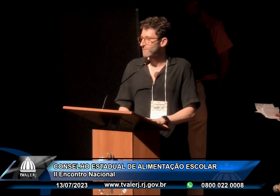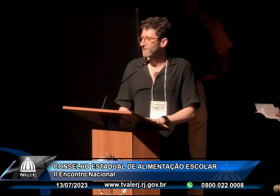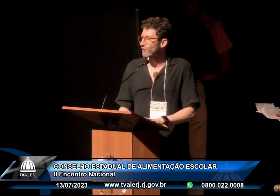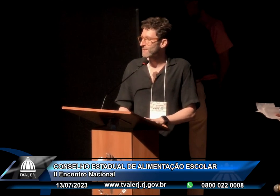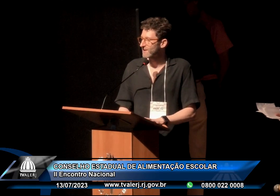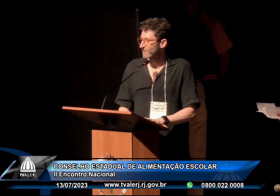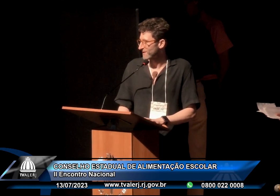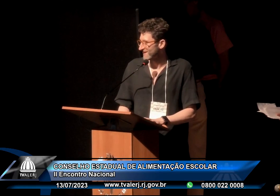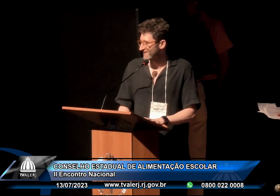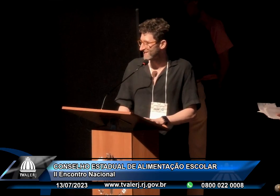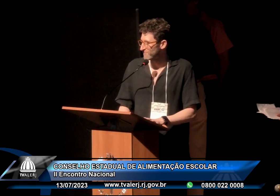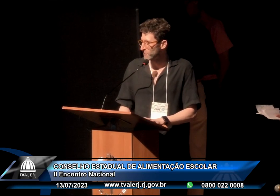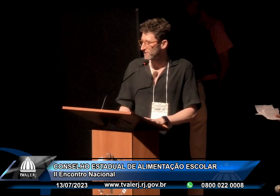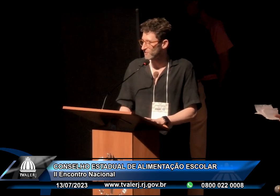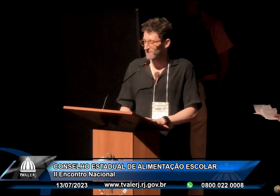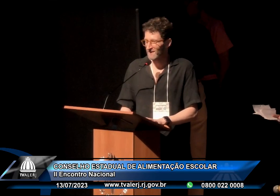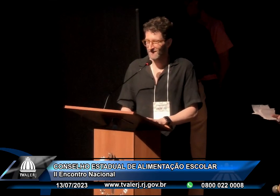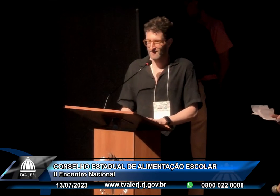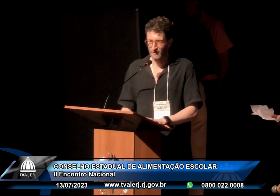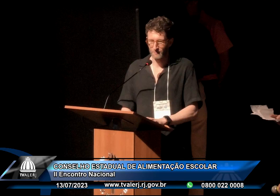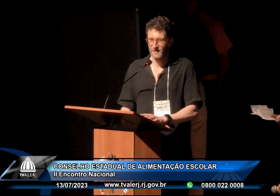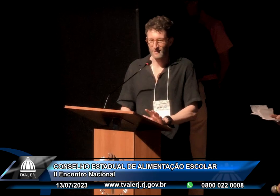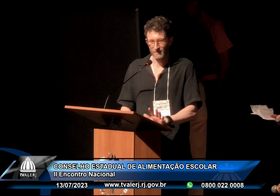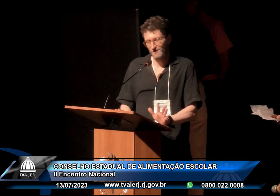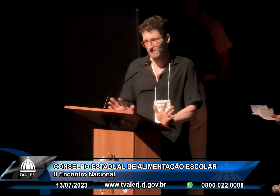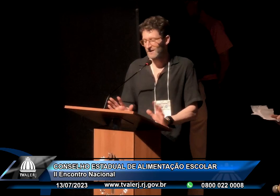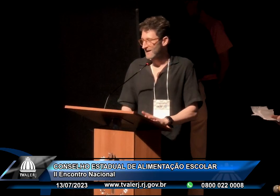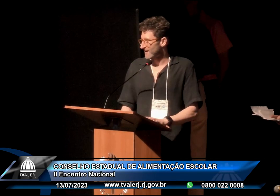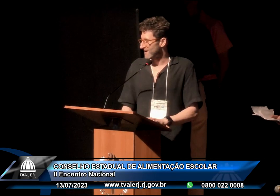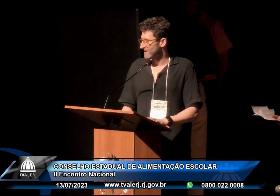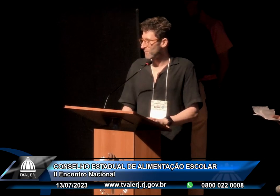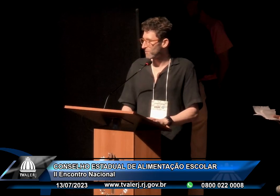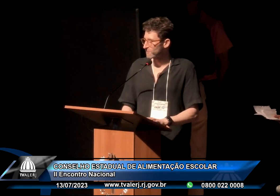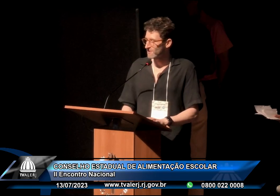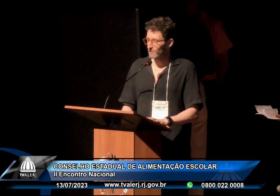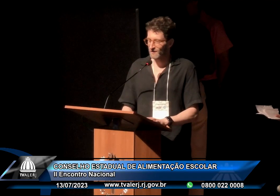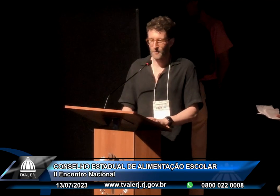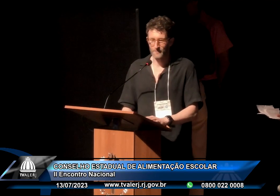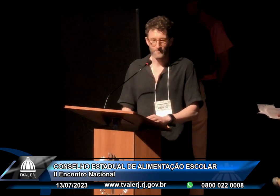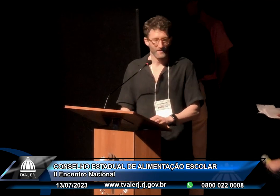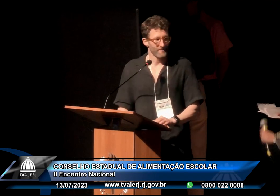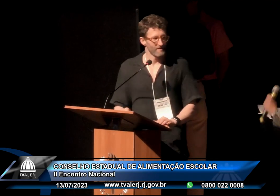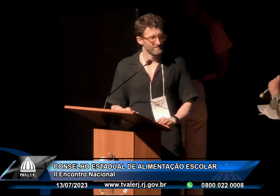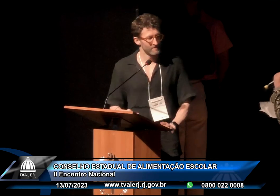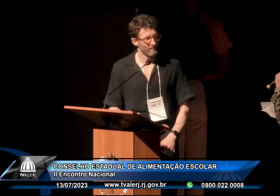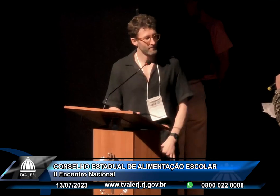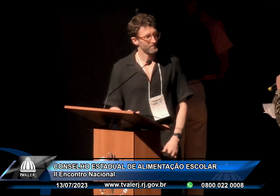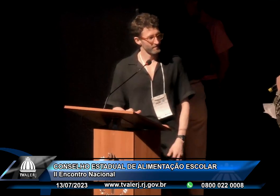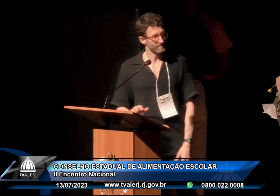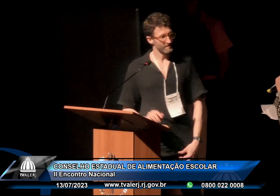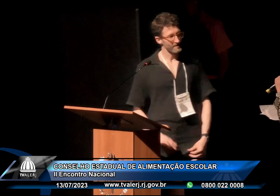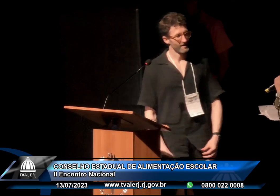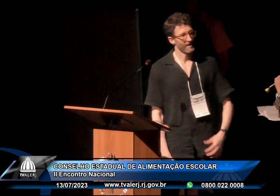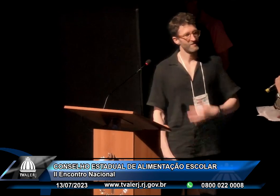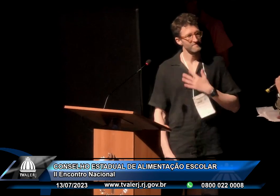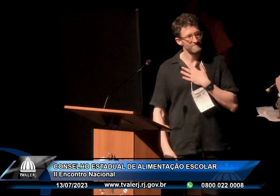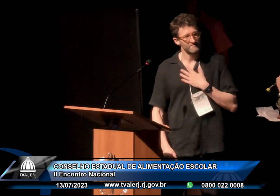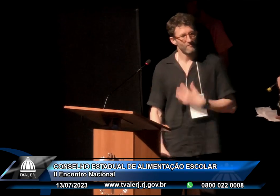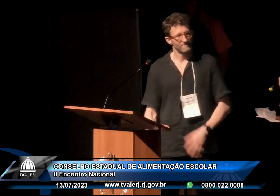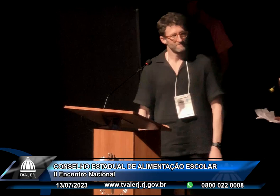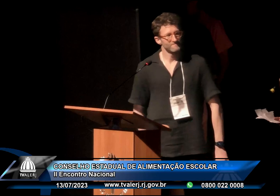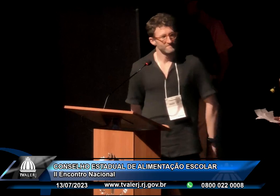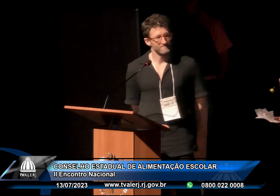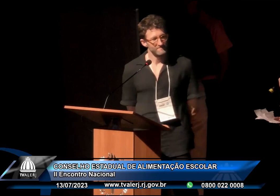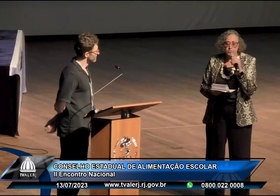não temos recomendações muito formalizadas sobre isso e é um ponto de excursão já no caso dos alunos